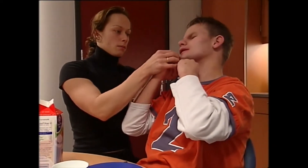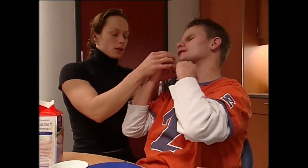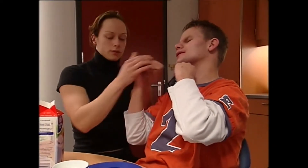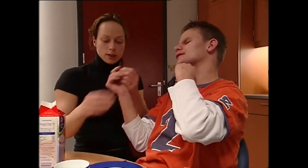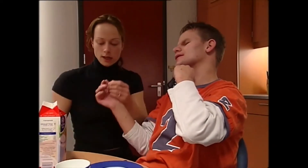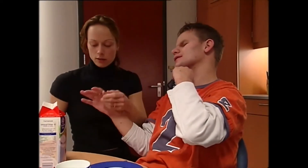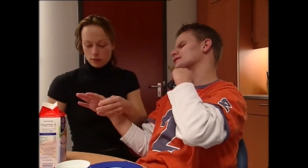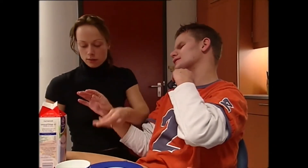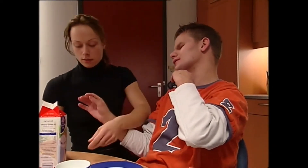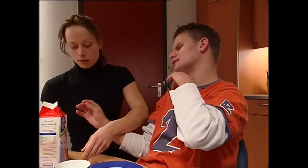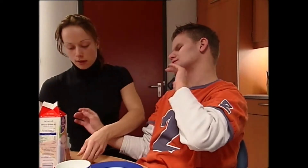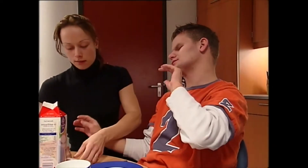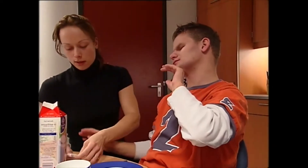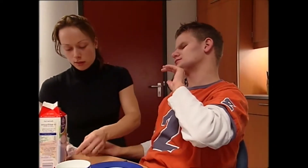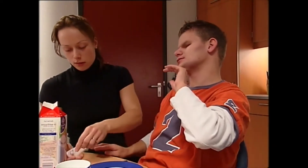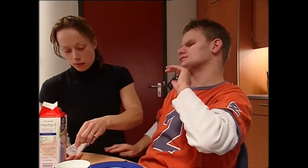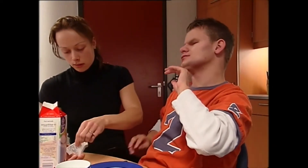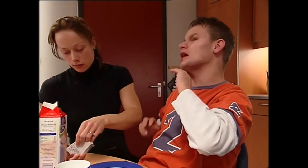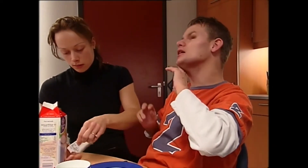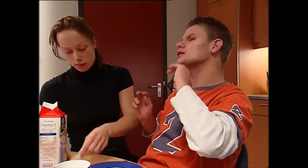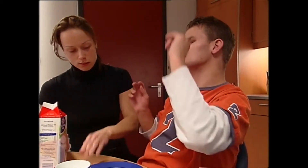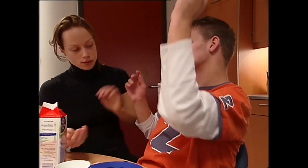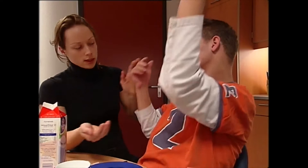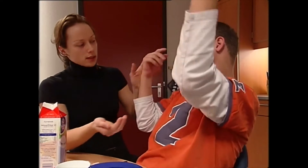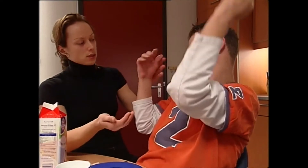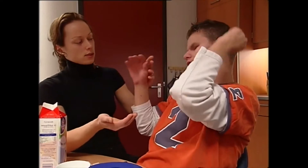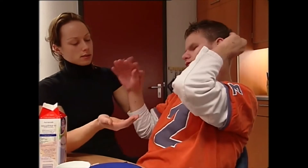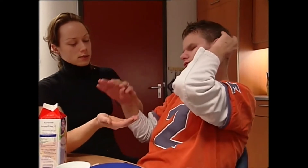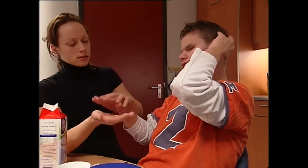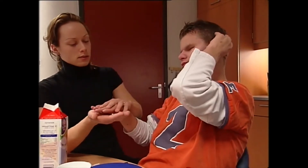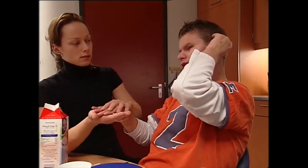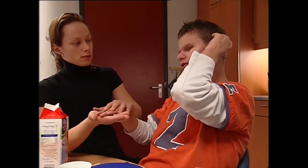pil voor jou? Wacht even hoor. Kijk eens.